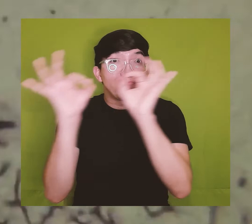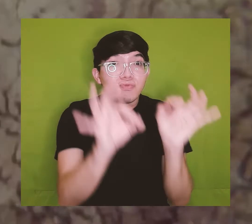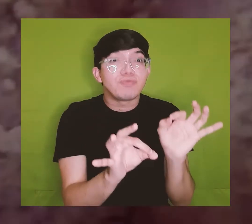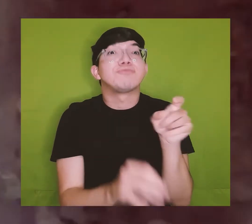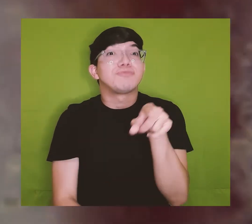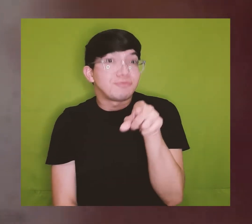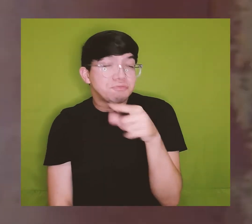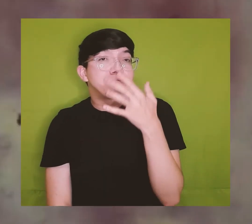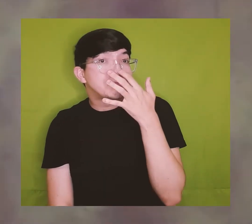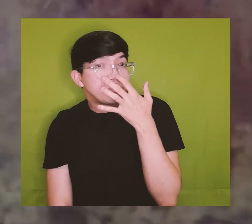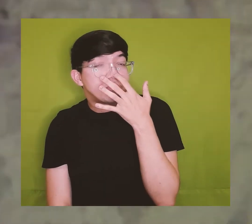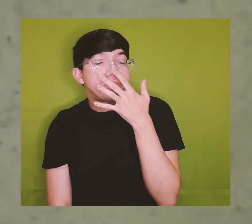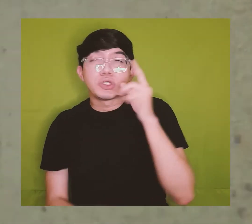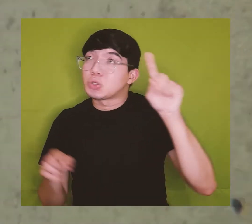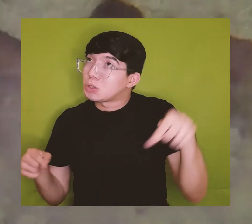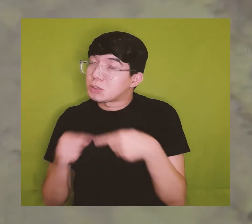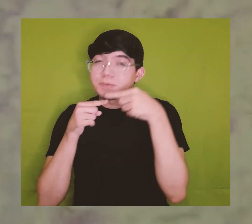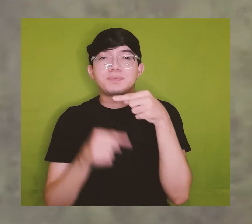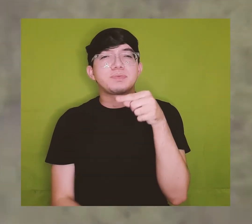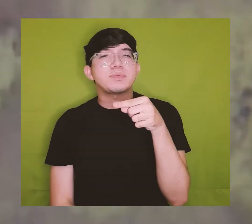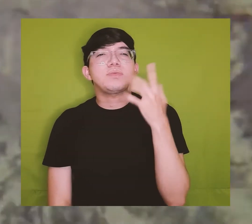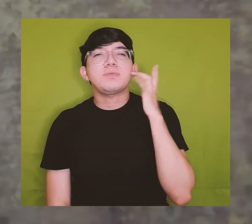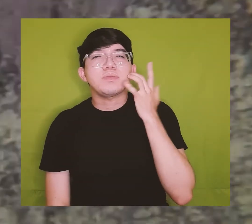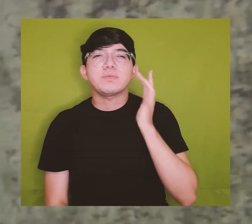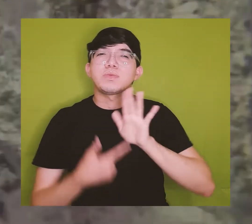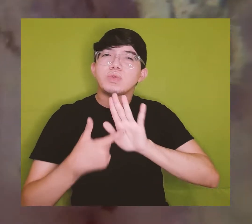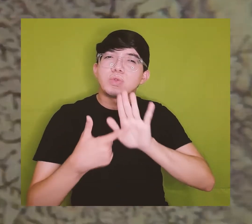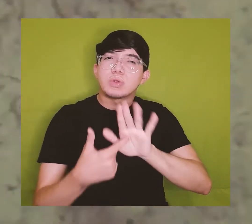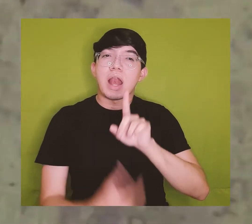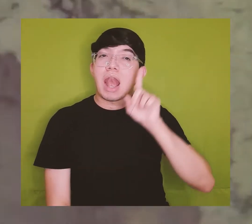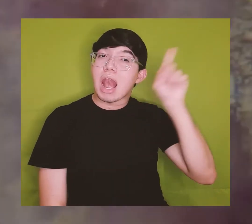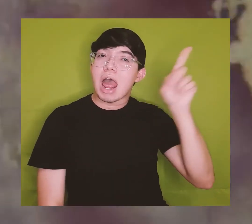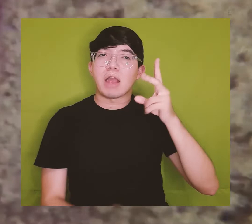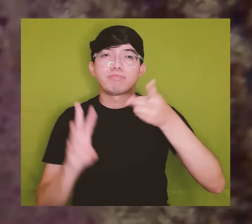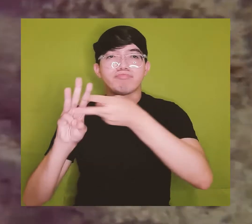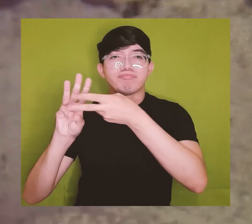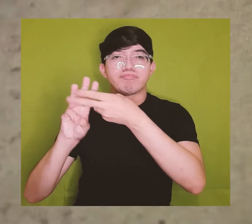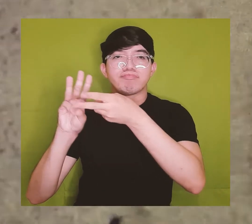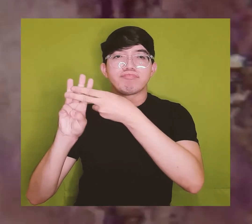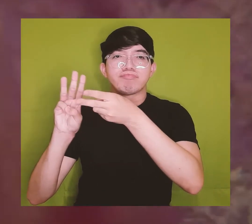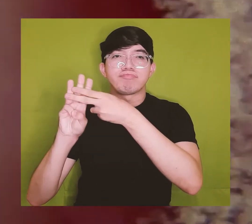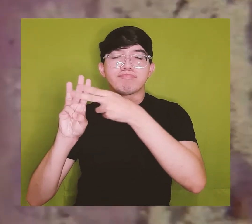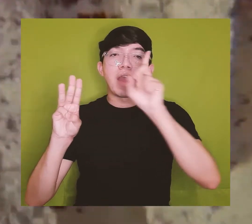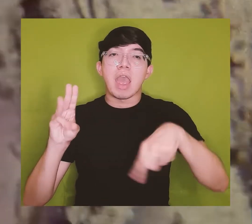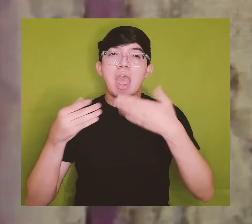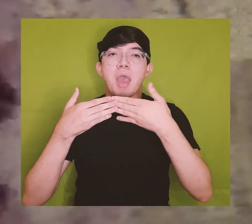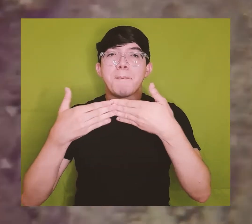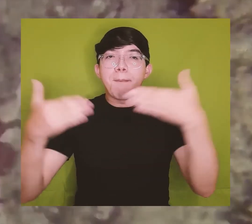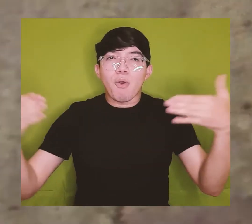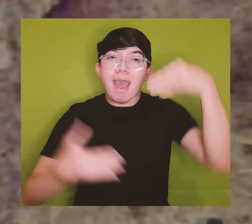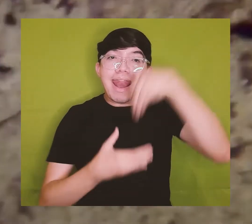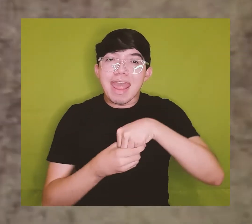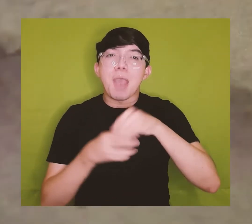ter passado, se eu não estiver enganado, passou numa exposição no Dragão do Mar, era uma exposição, não era nem no cinema, sabe,